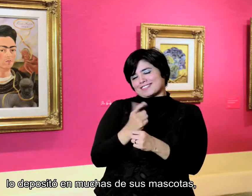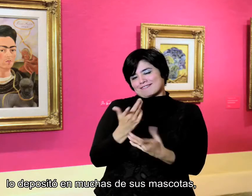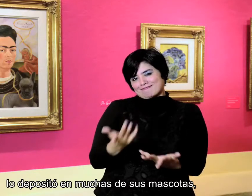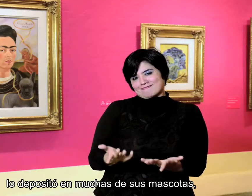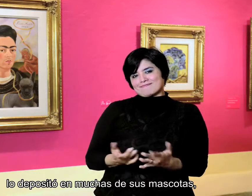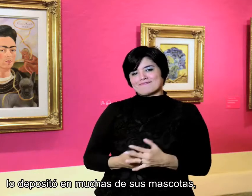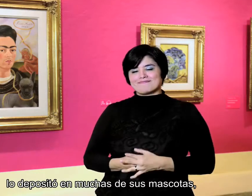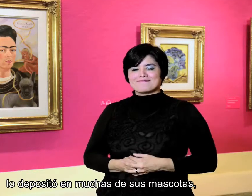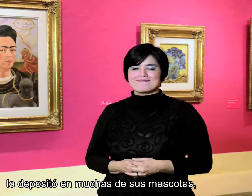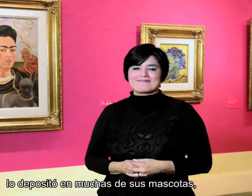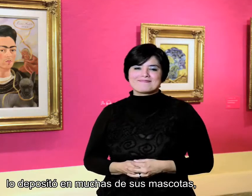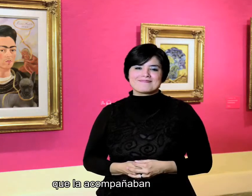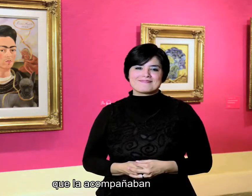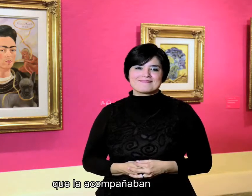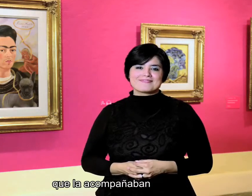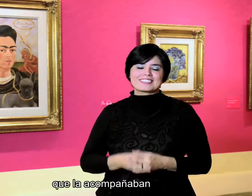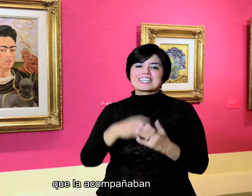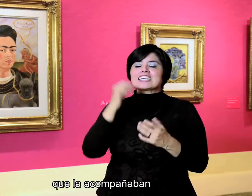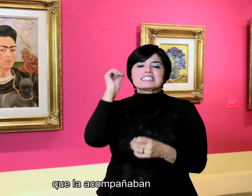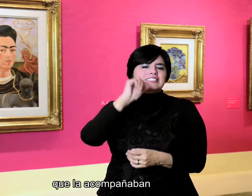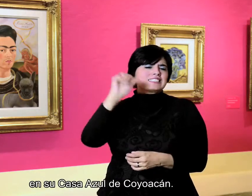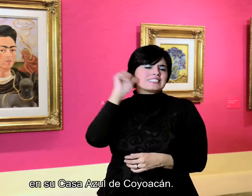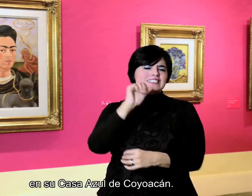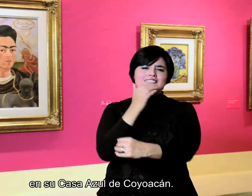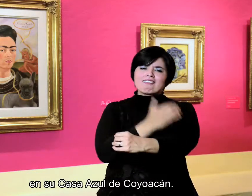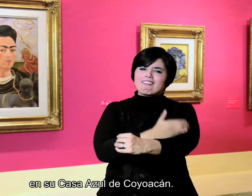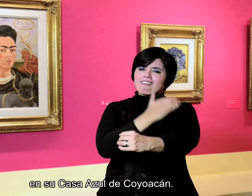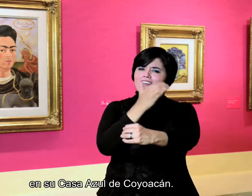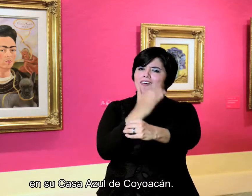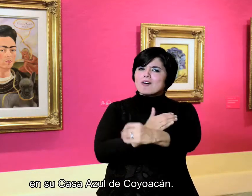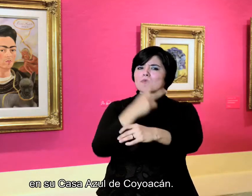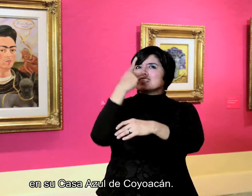muchas de sus mascotas que la acompañaban en su casa azul de Coyoacán.